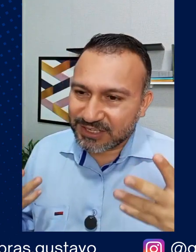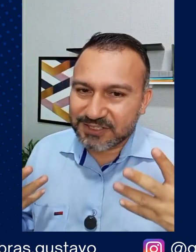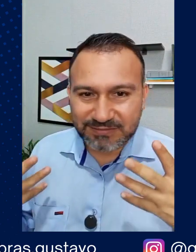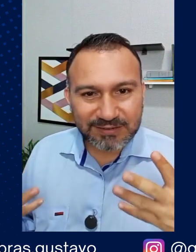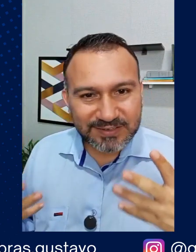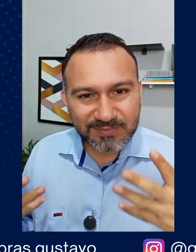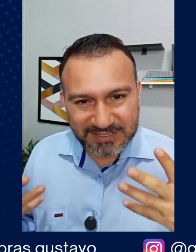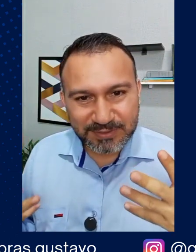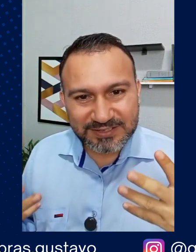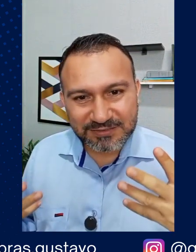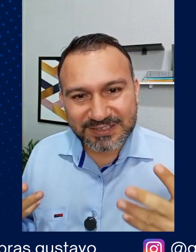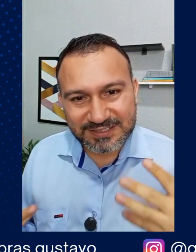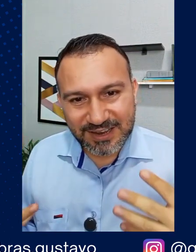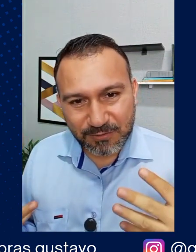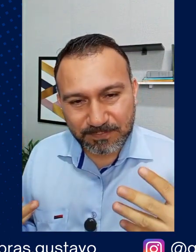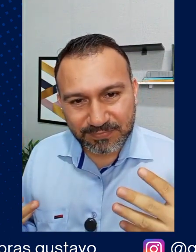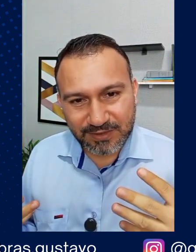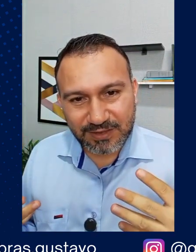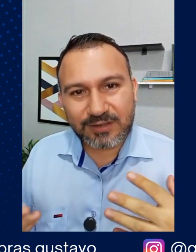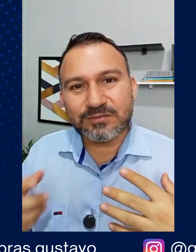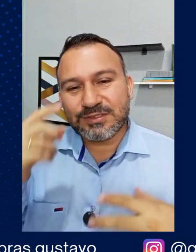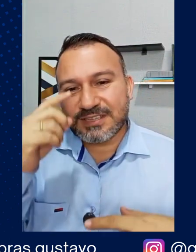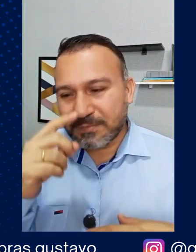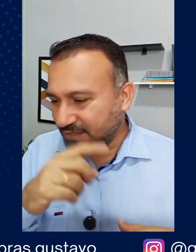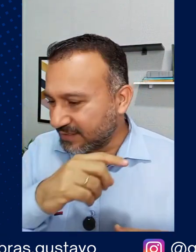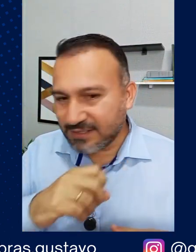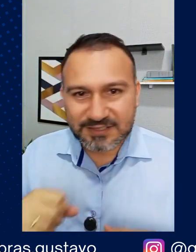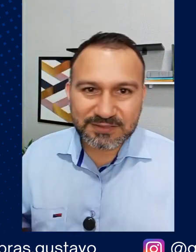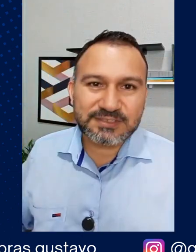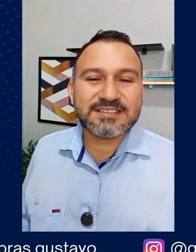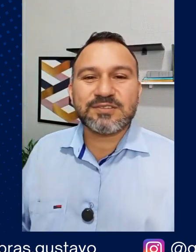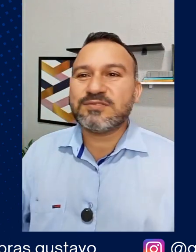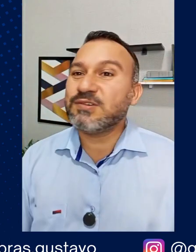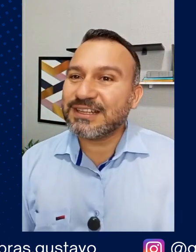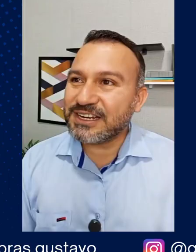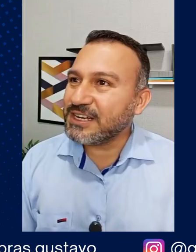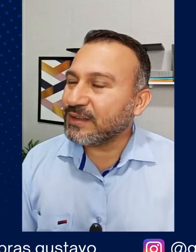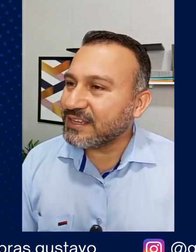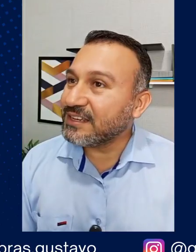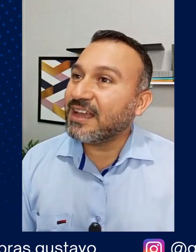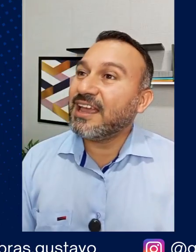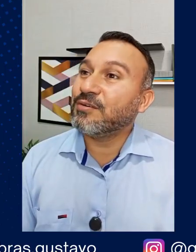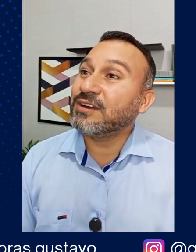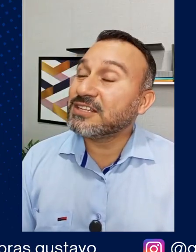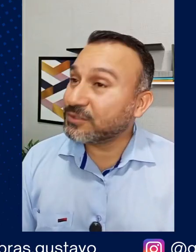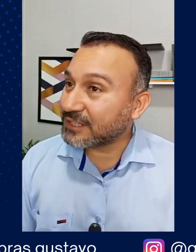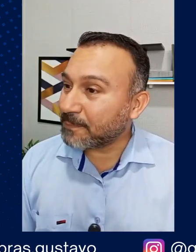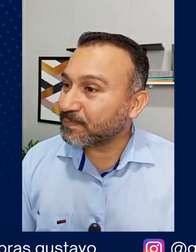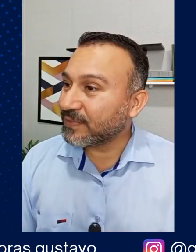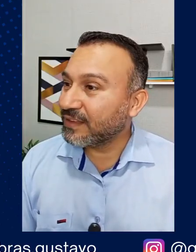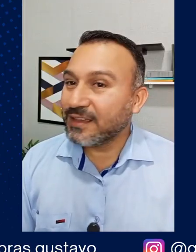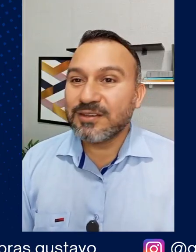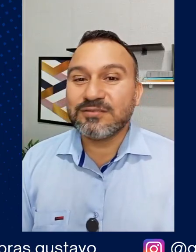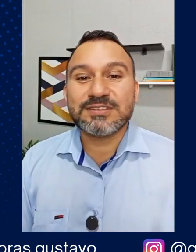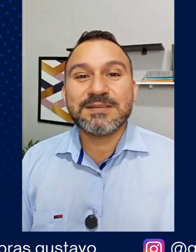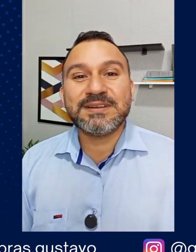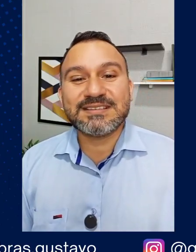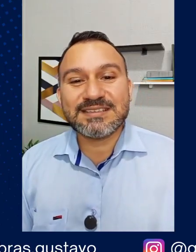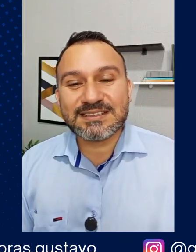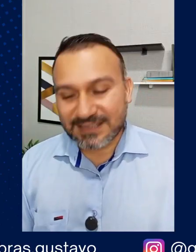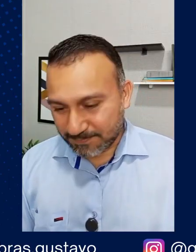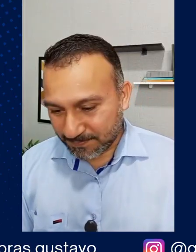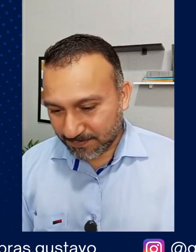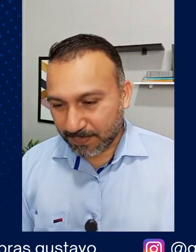quando a gente vai fazer uma expressão facial, você precisa, se você está com o seu caderninho aí, é hora de anotar.